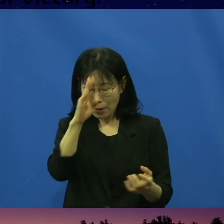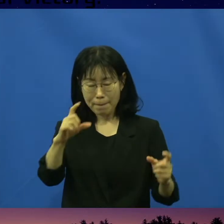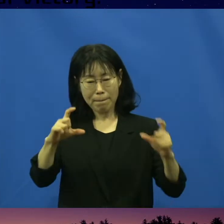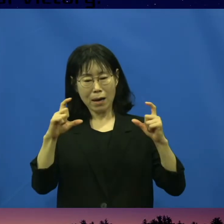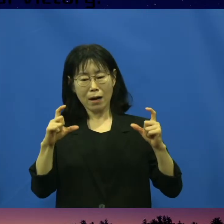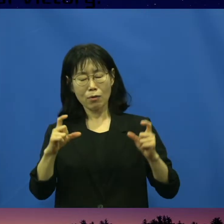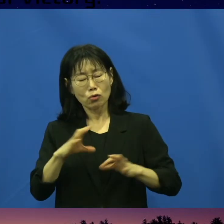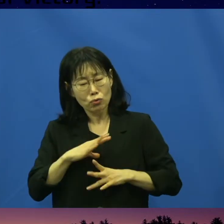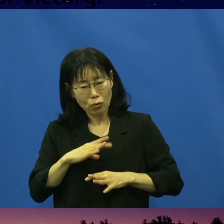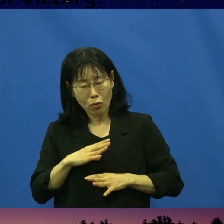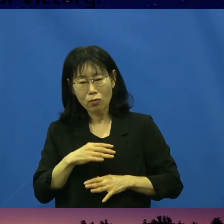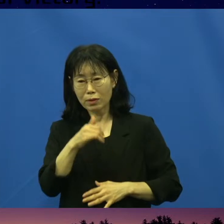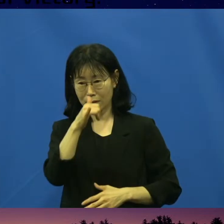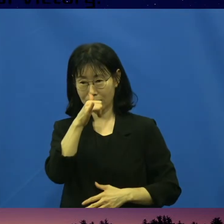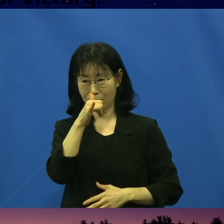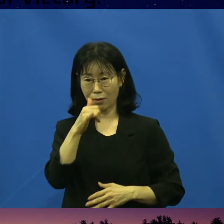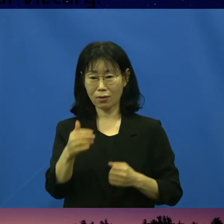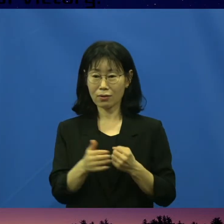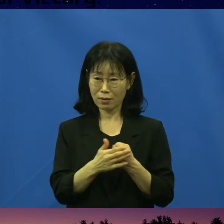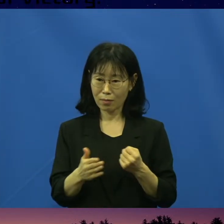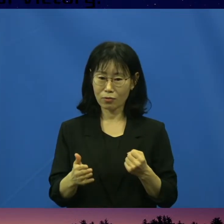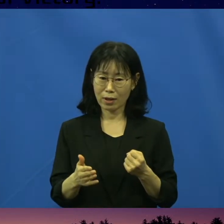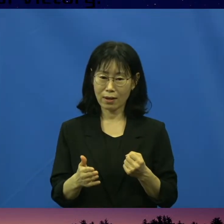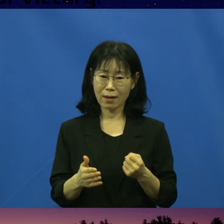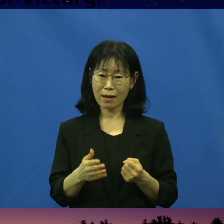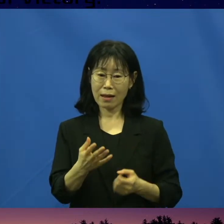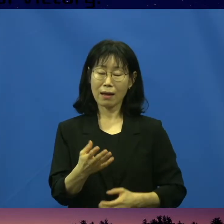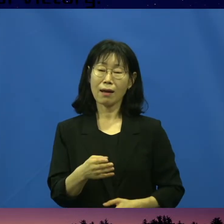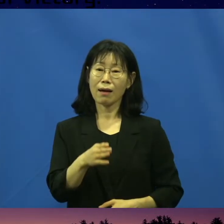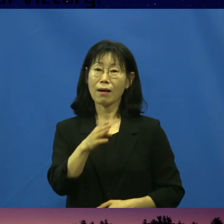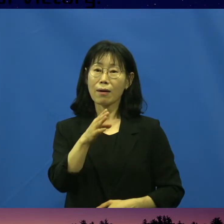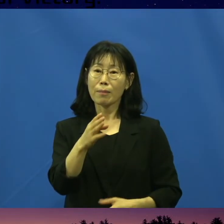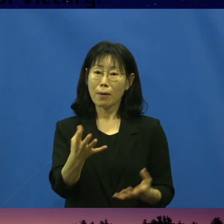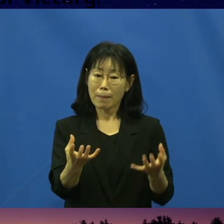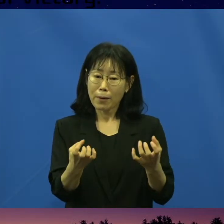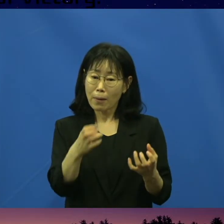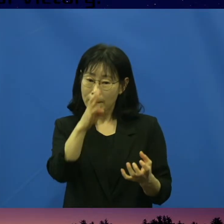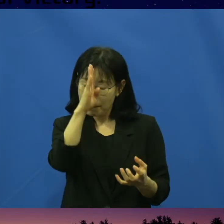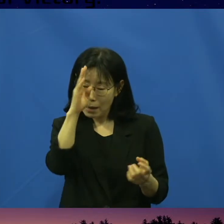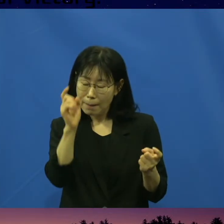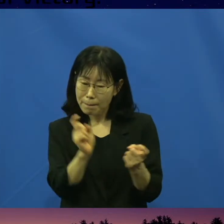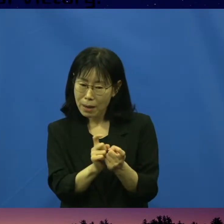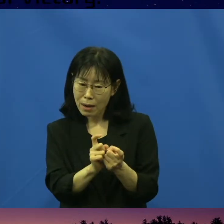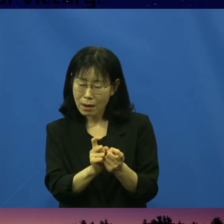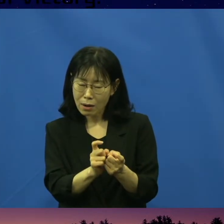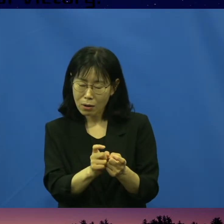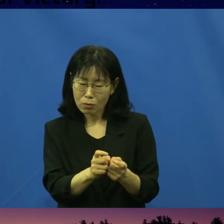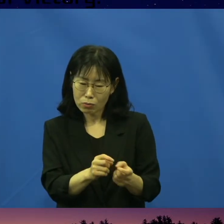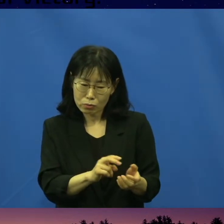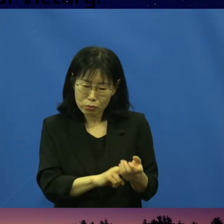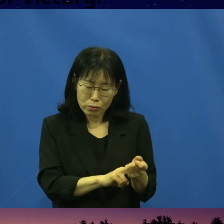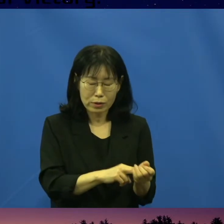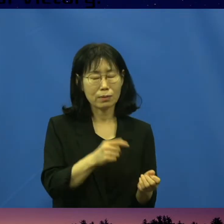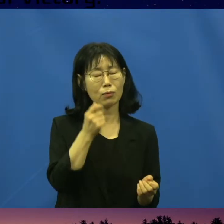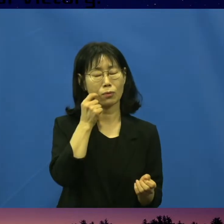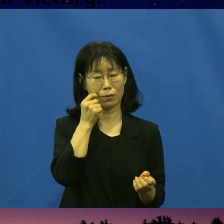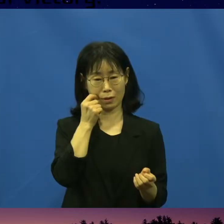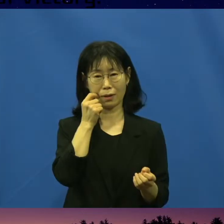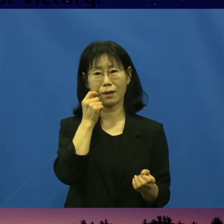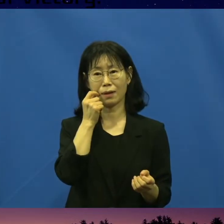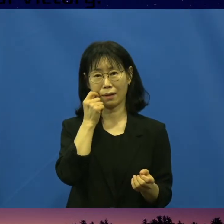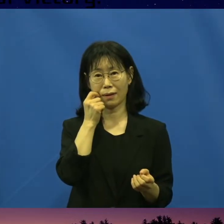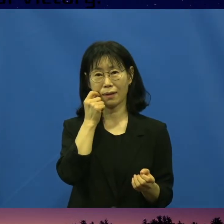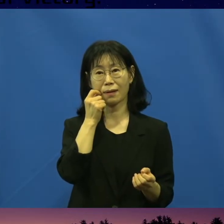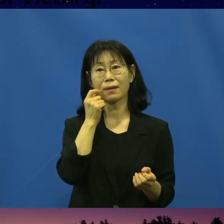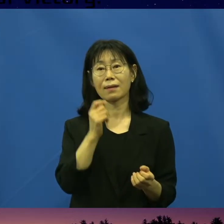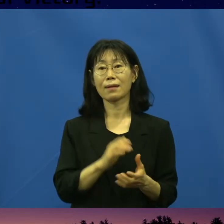나병에 걸린 이상 특혜를 받을 수가 없어. 더 이상 숨길 수가 없어. 해결책이 없어. 피상적인 접근으로는 문제를 해결할 수가